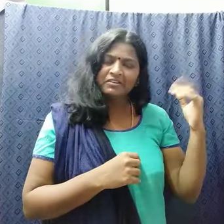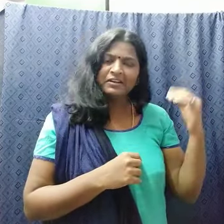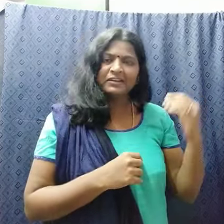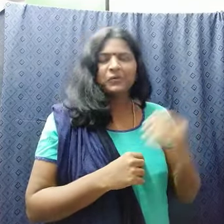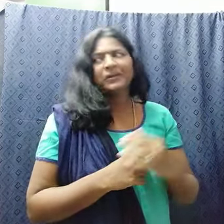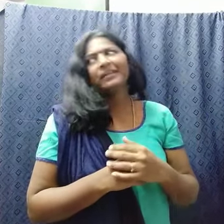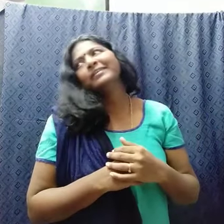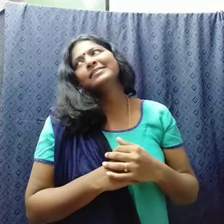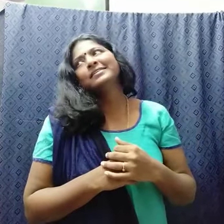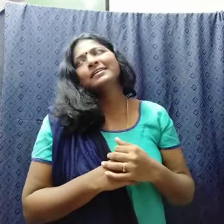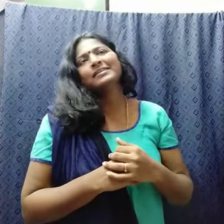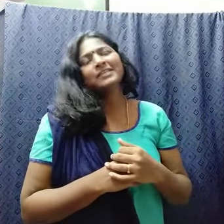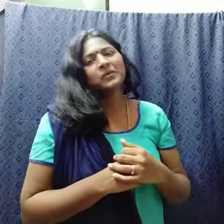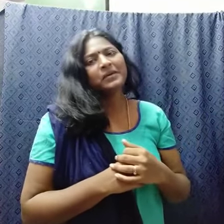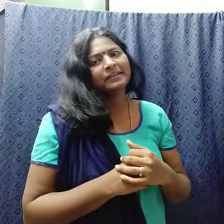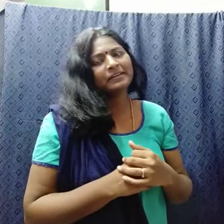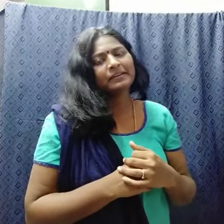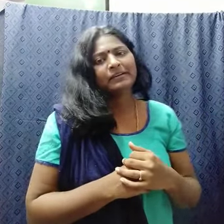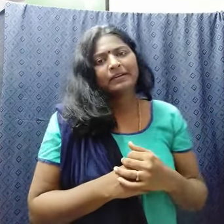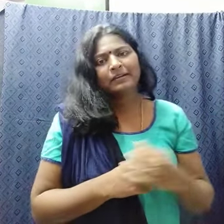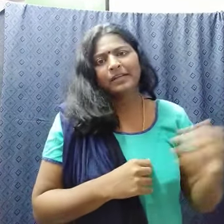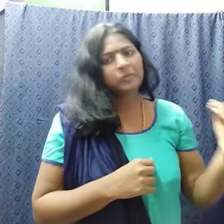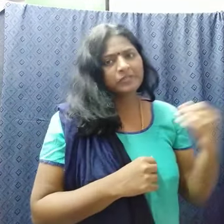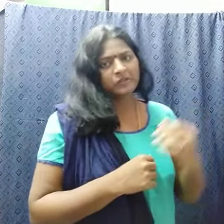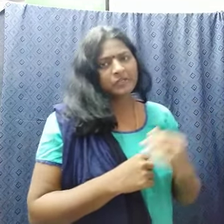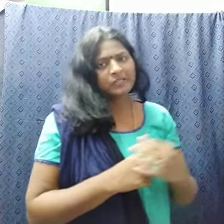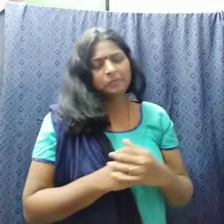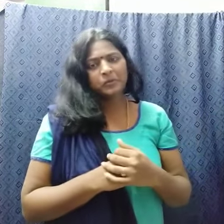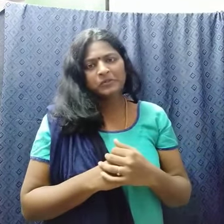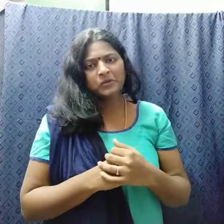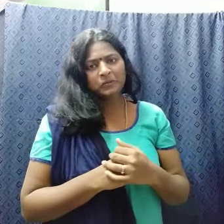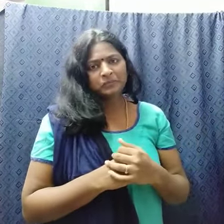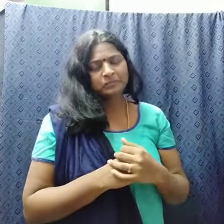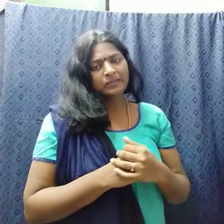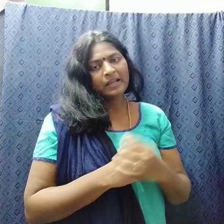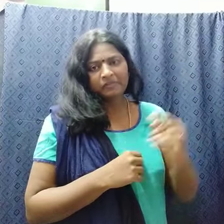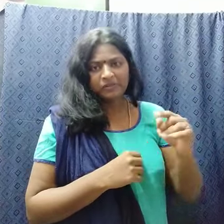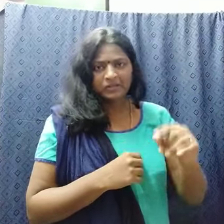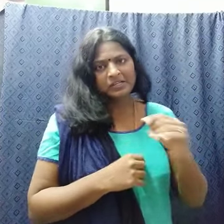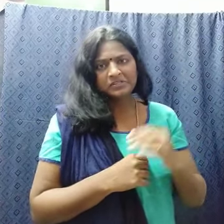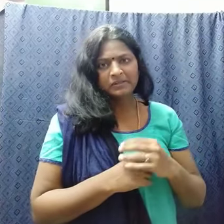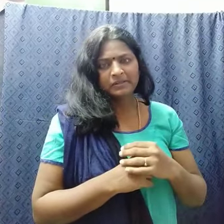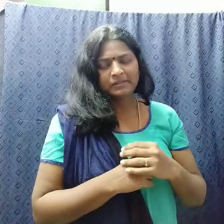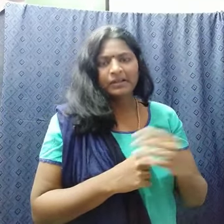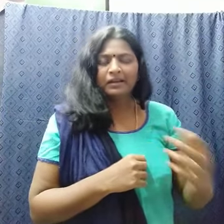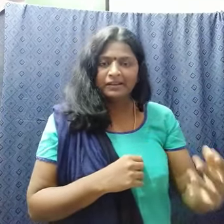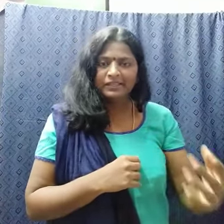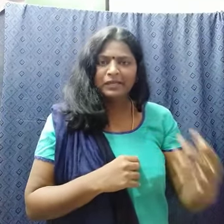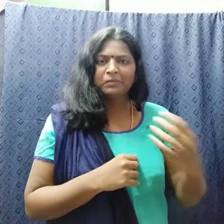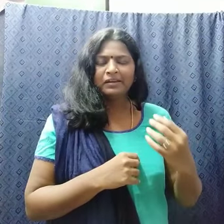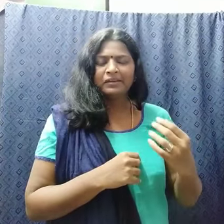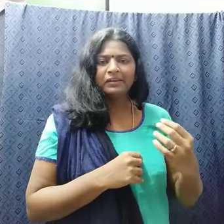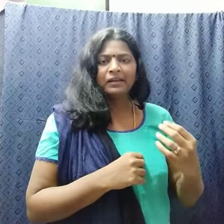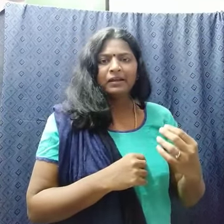பணக்காரர்களுக்கு ஒன்றும் கிடையாது, ஏசியில் உட்காந்துக்கிட்டு கணக்கு போட்டுட்டு உட்காந்துருப்போம்னு சொல்றோம், அவங்களுக்கும் கஷ்டம் இருக்கு. ஆனால் இந்த மாதிரி